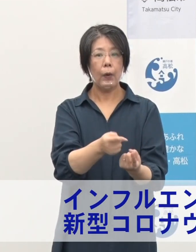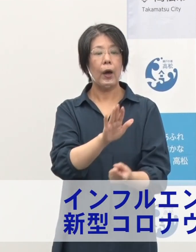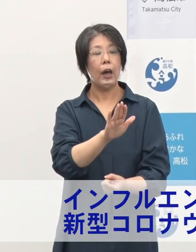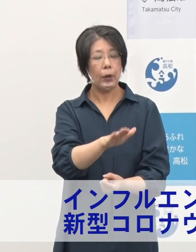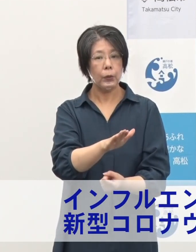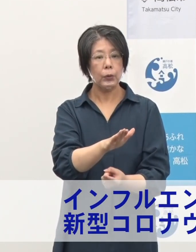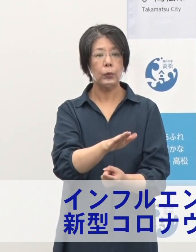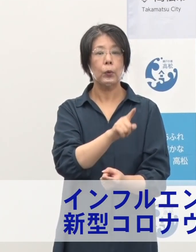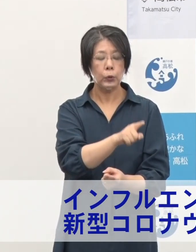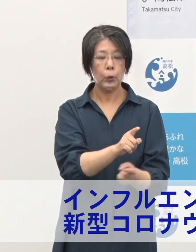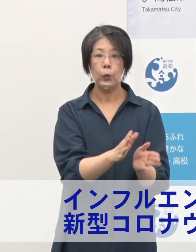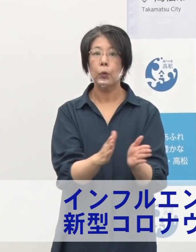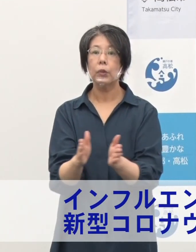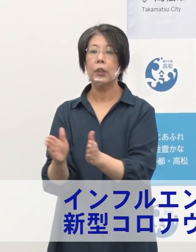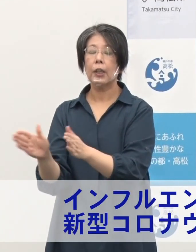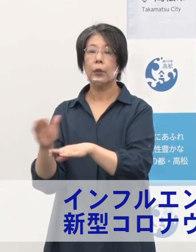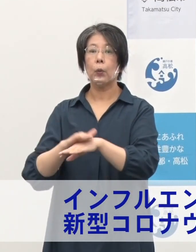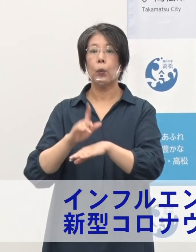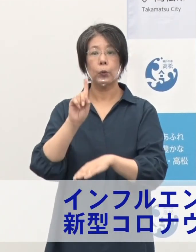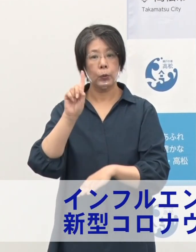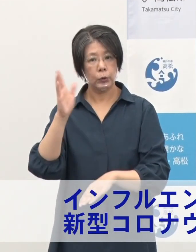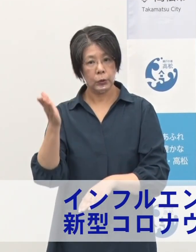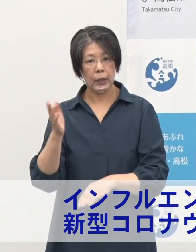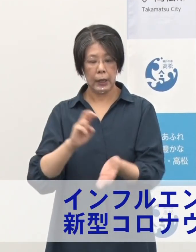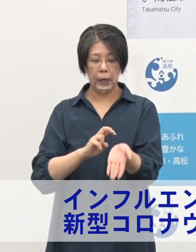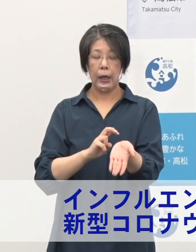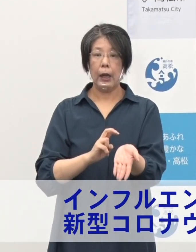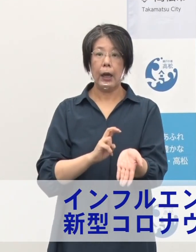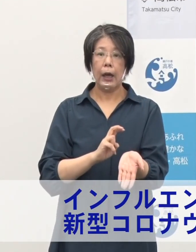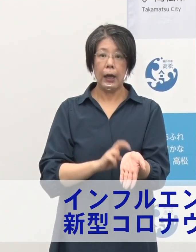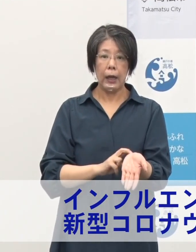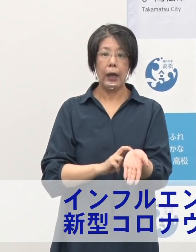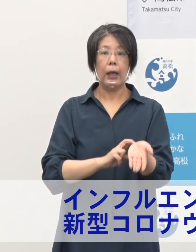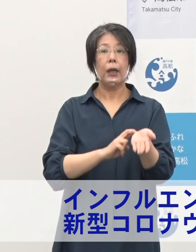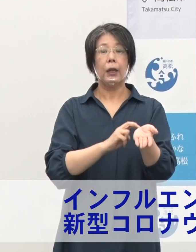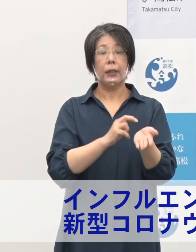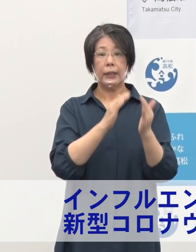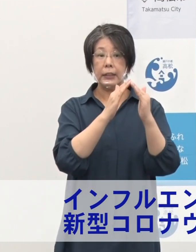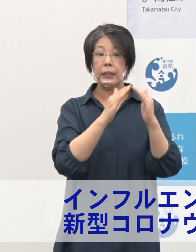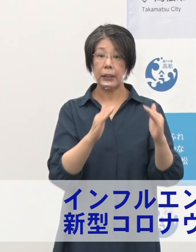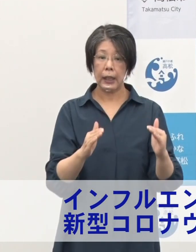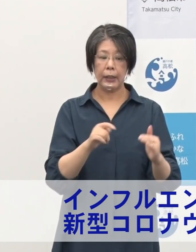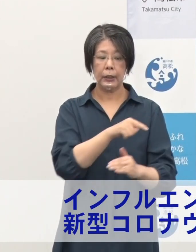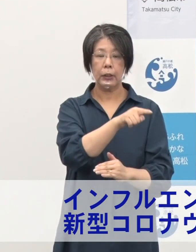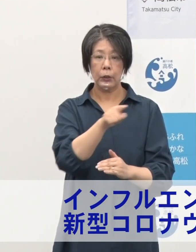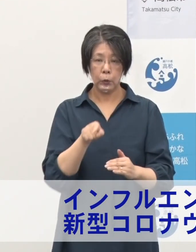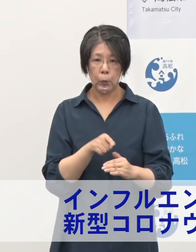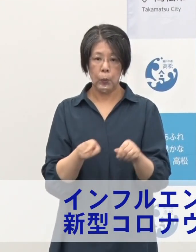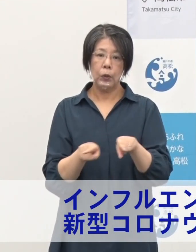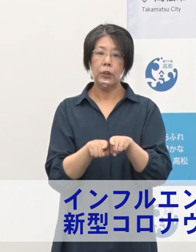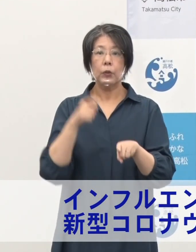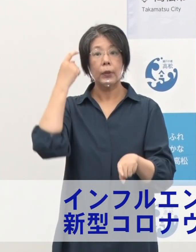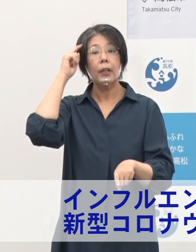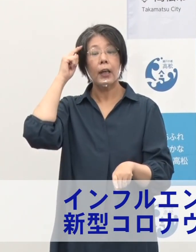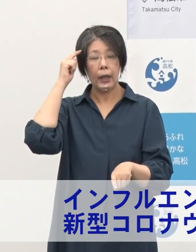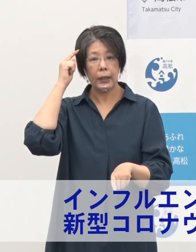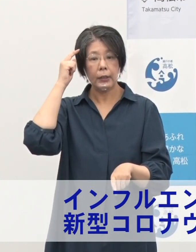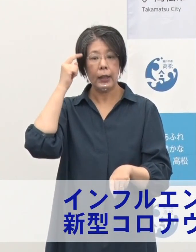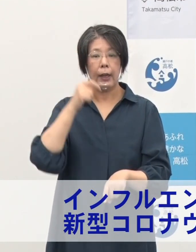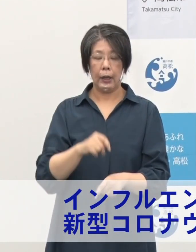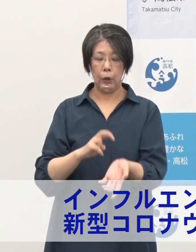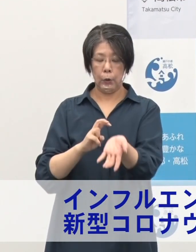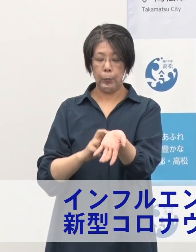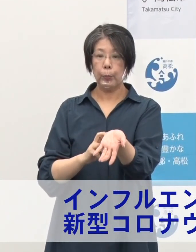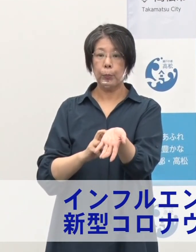整理をどうするのか医師会あたりとも十分にご相談をしながらそれぞれの診療上あるいは